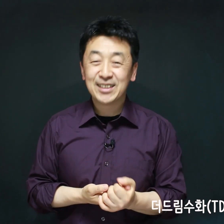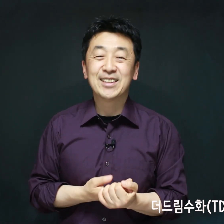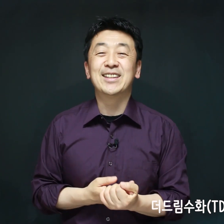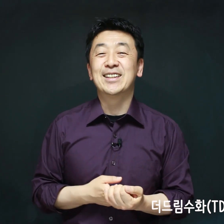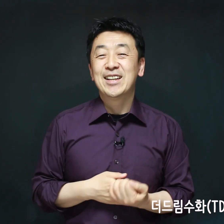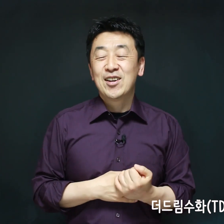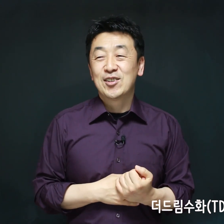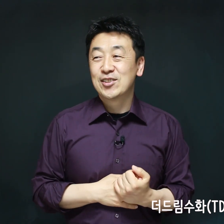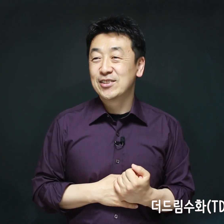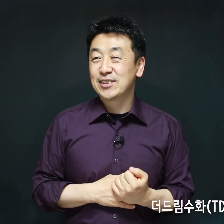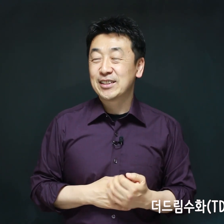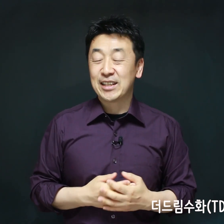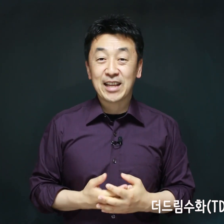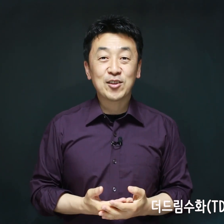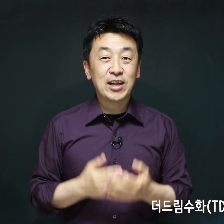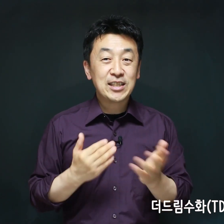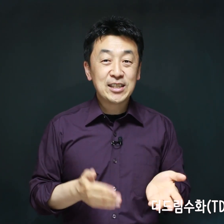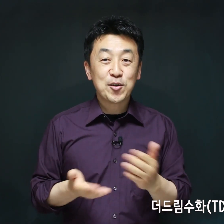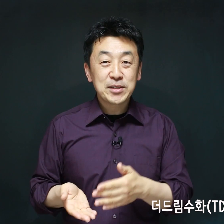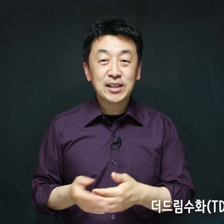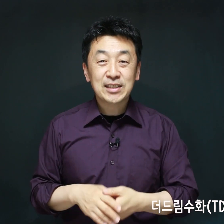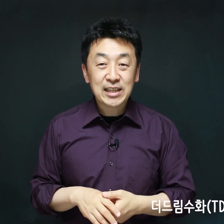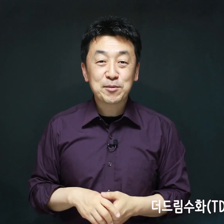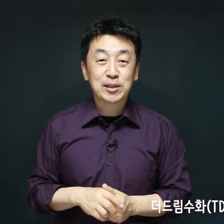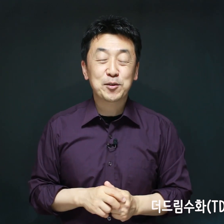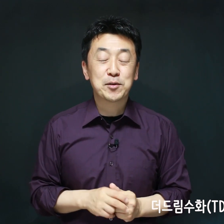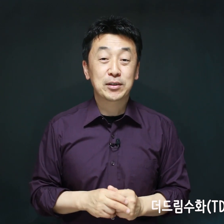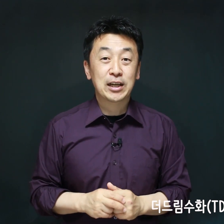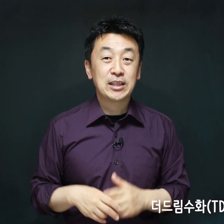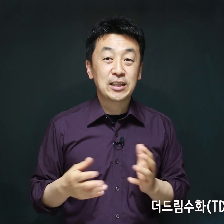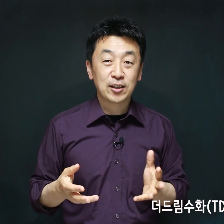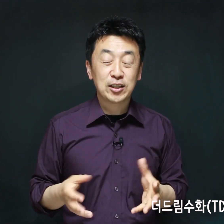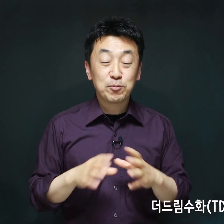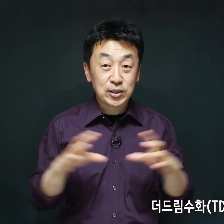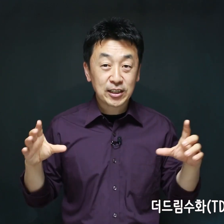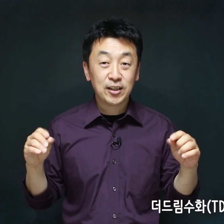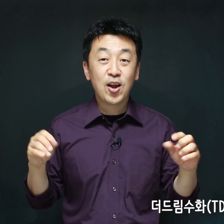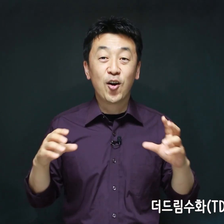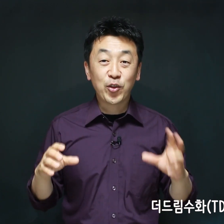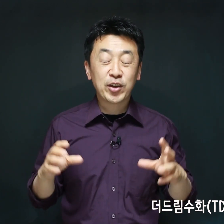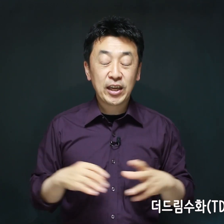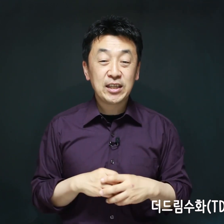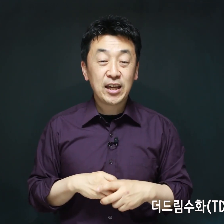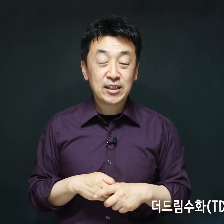네. 네. 단어가 있냐 없냐를 찾지 마시고 내가 이 문장을 어떻게